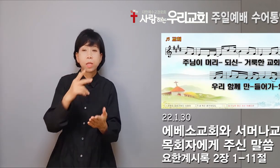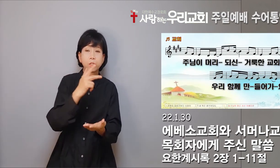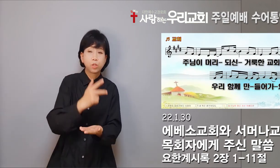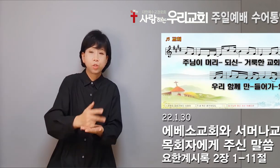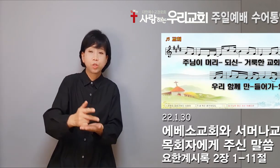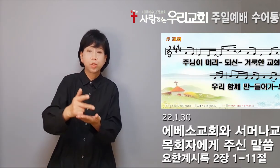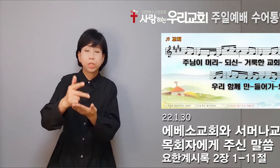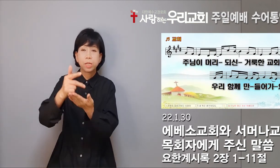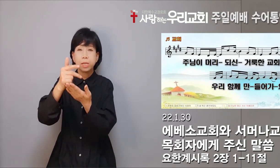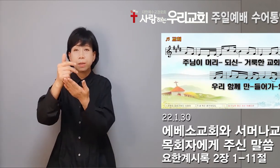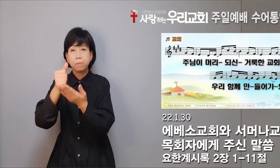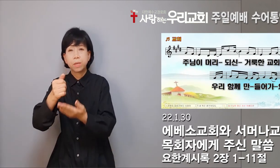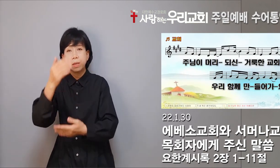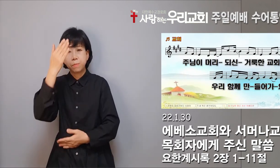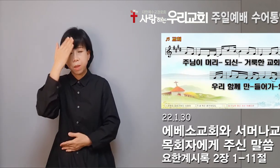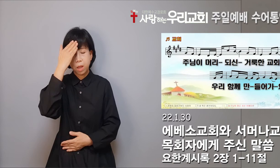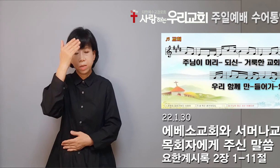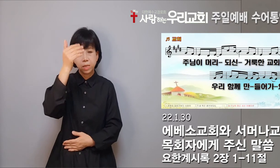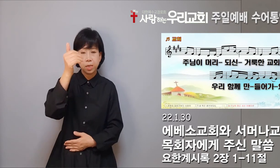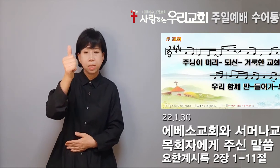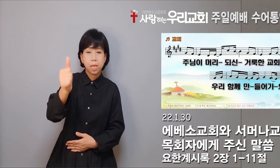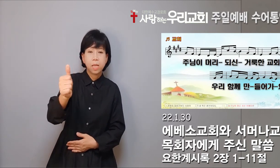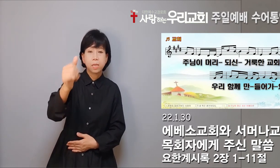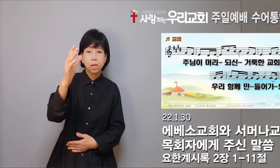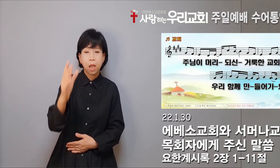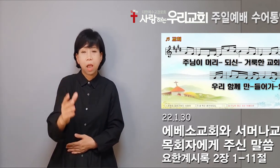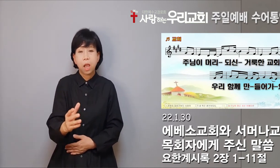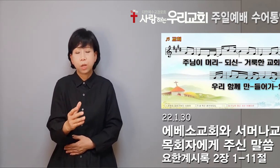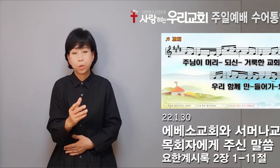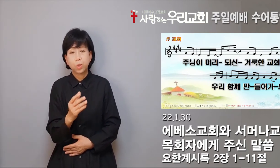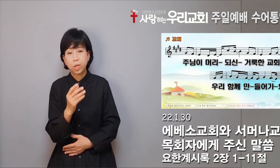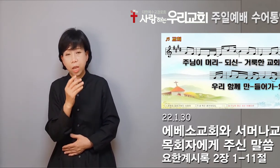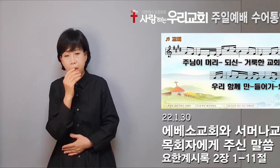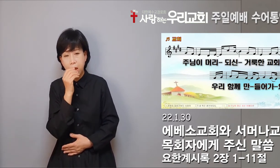주님이 머리 대신 거룩한